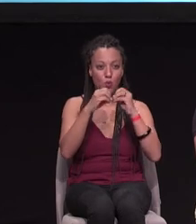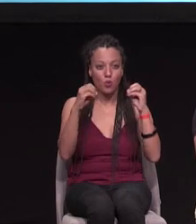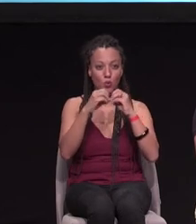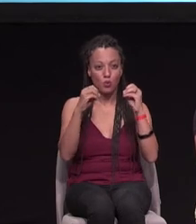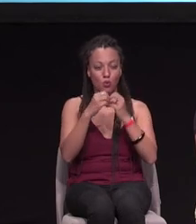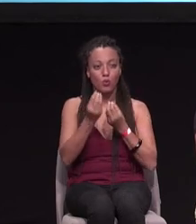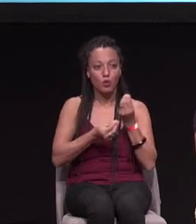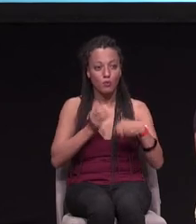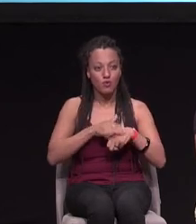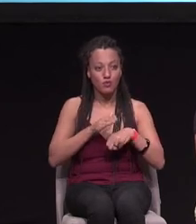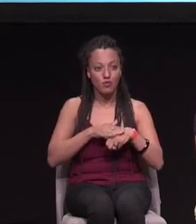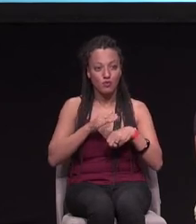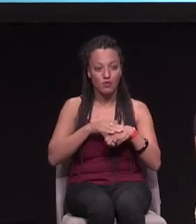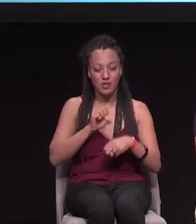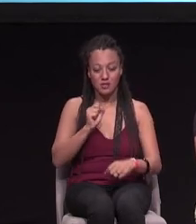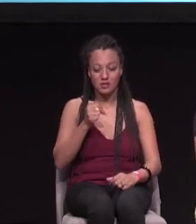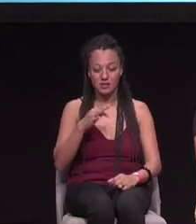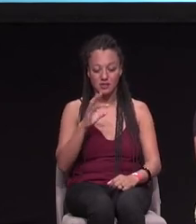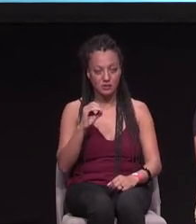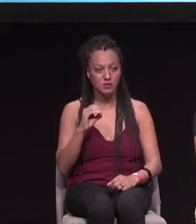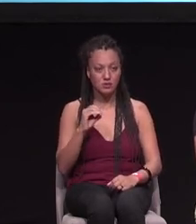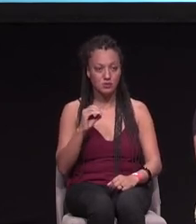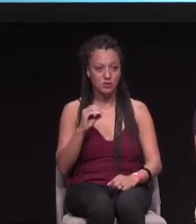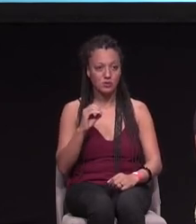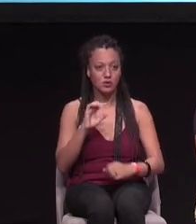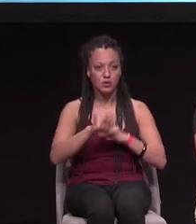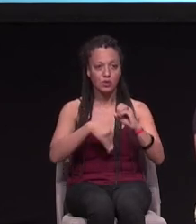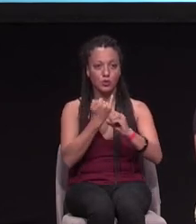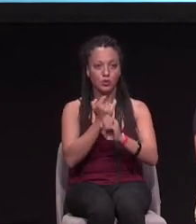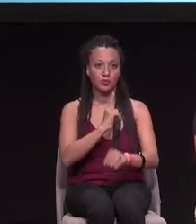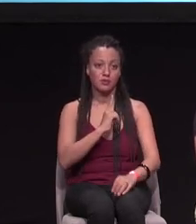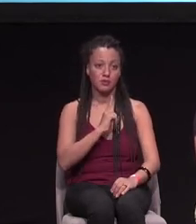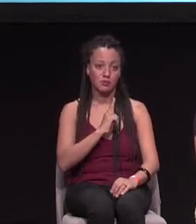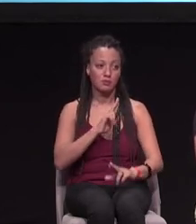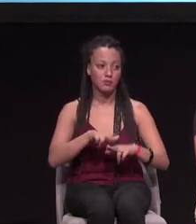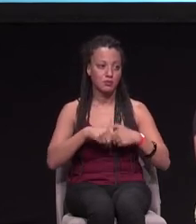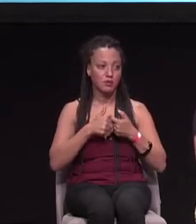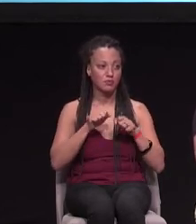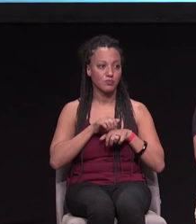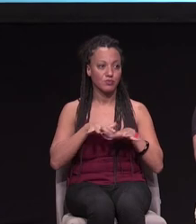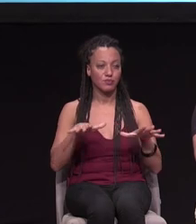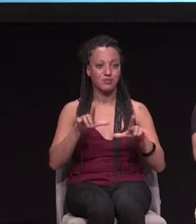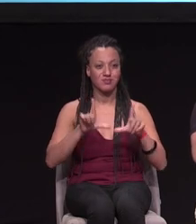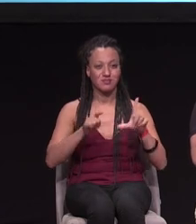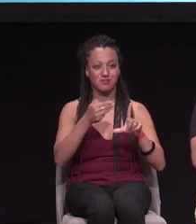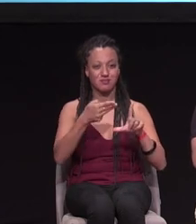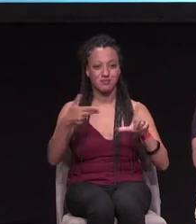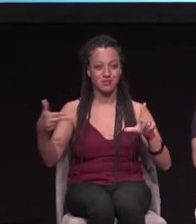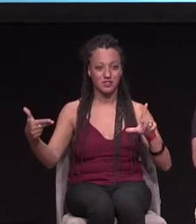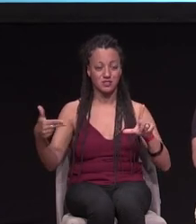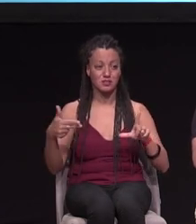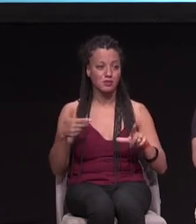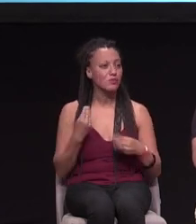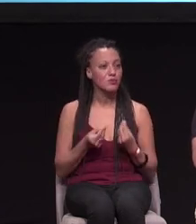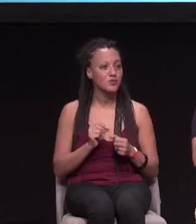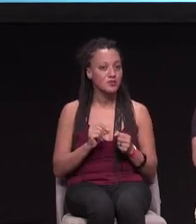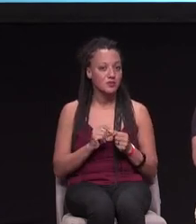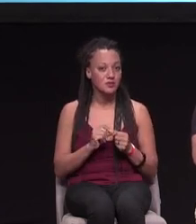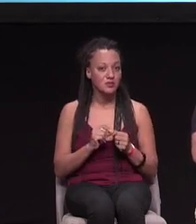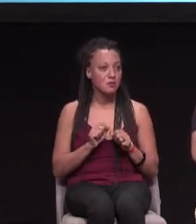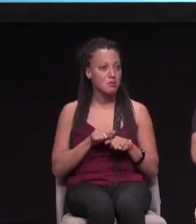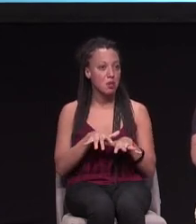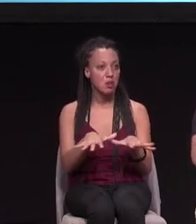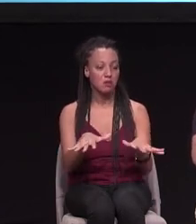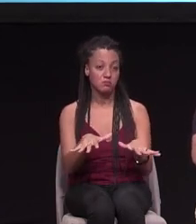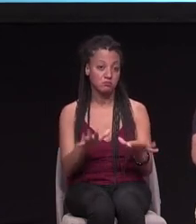santo você tenha futuro no youtube que são as novas mídias né e como você faz com isso é